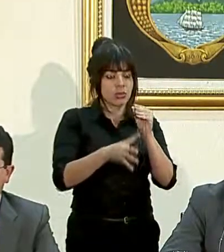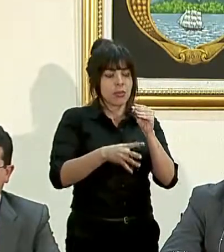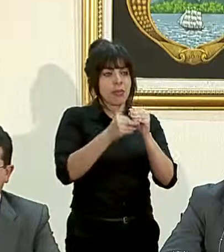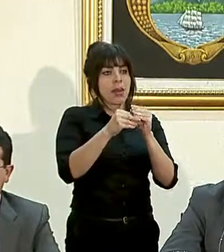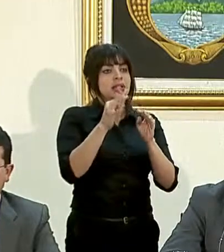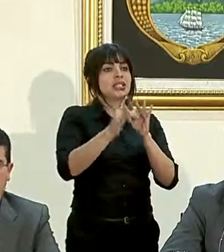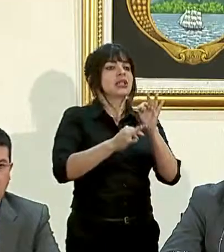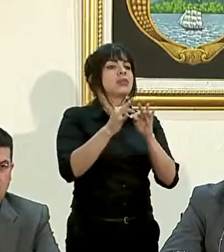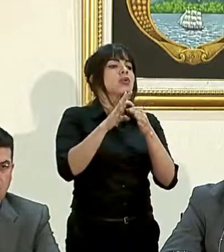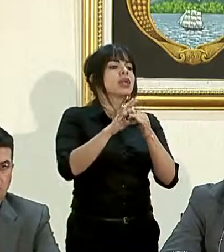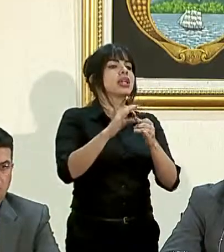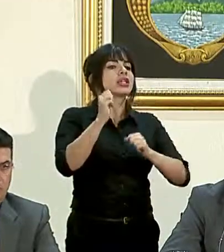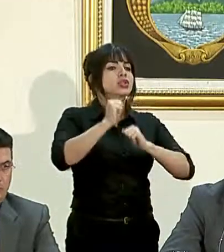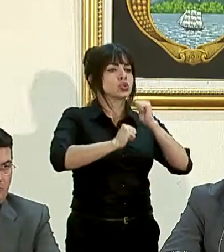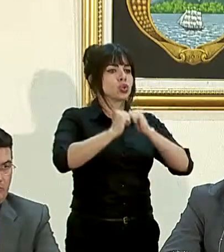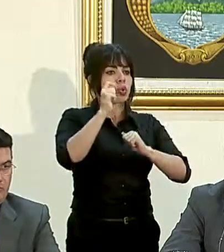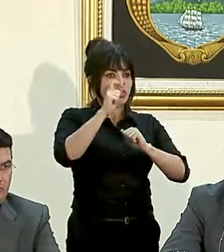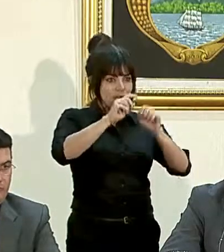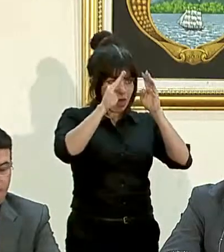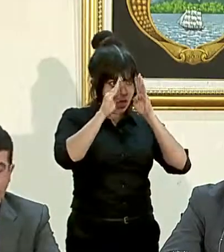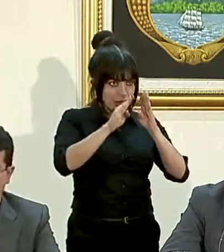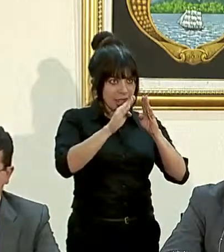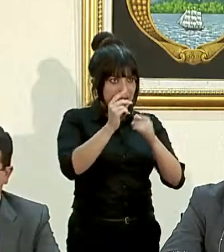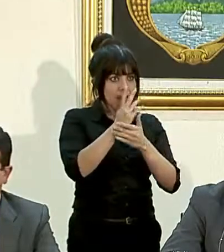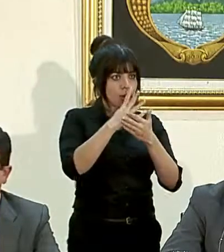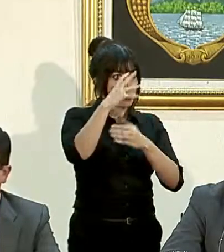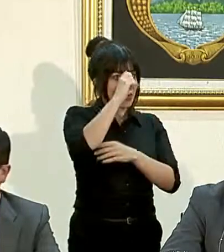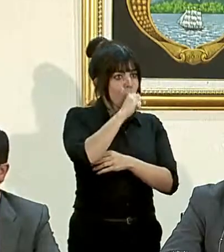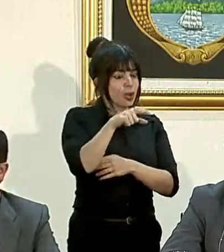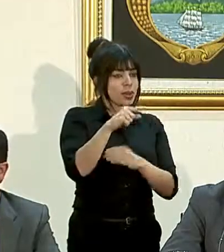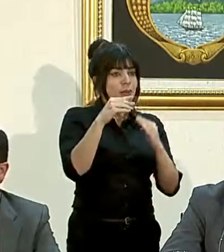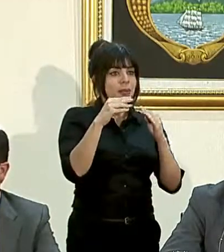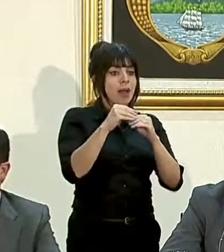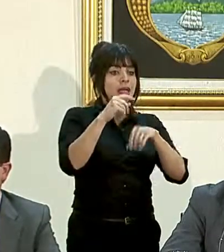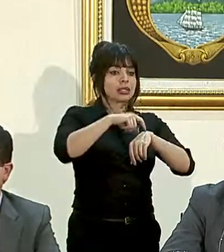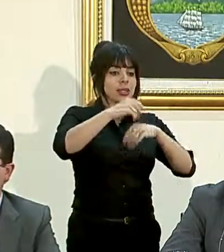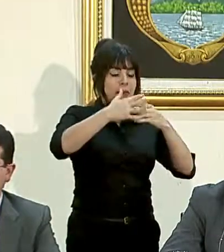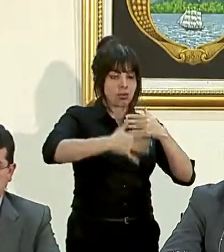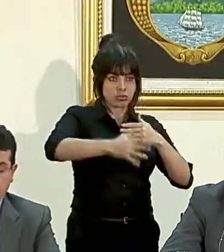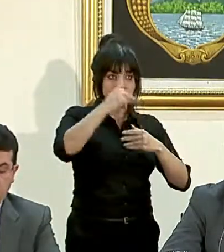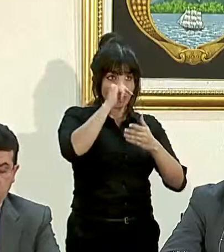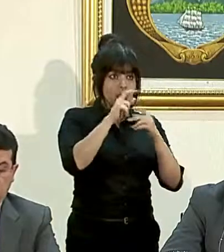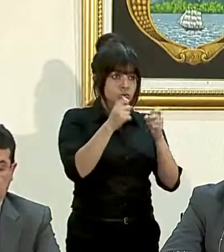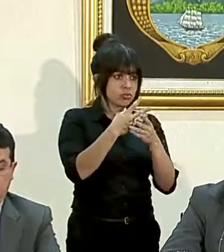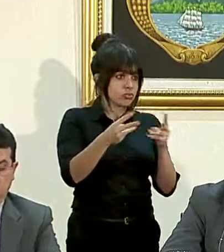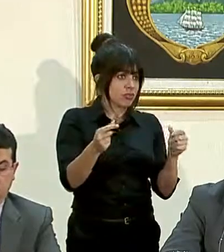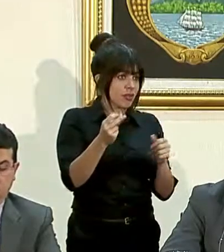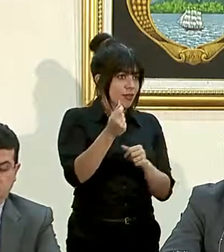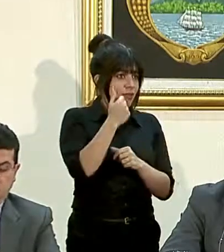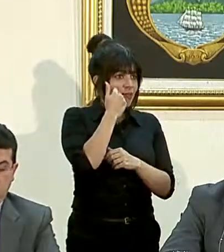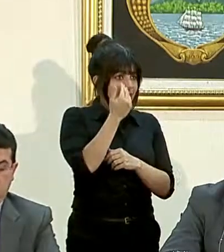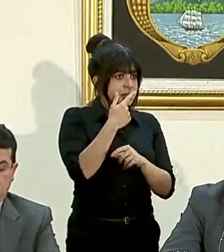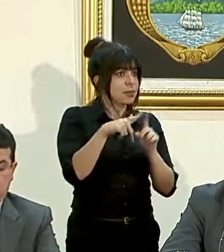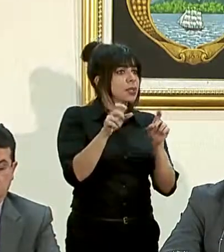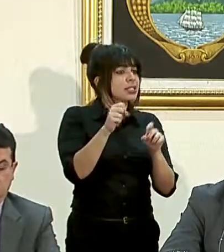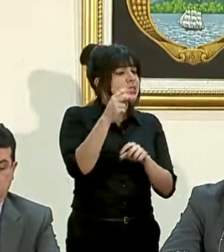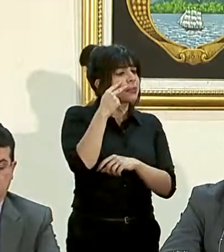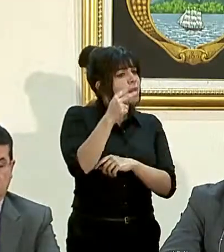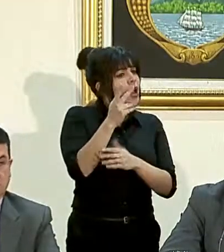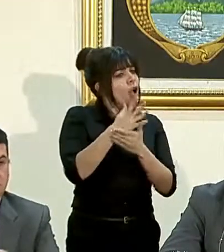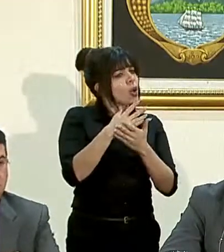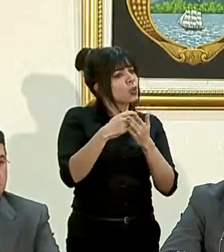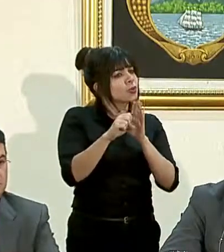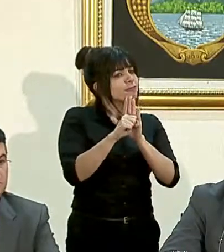naturaleza estructural que hay que atender a partir de consideraciones de mediano y largo plazo que no se pueden resolver fácilmente. Pero sí veo